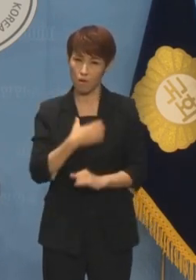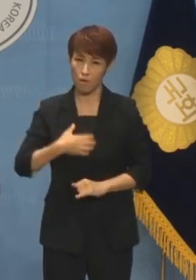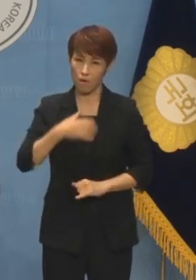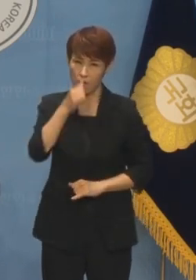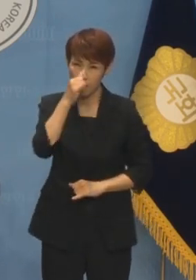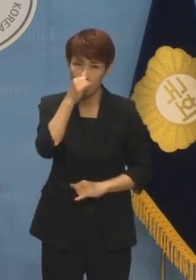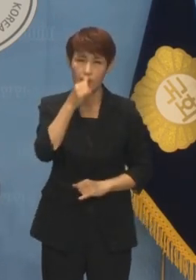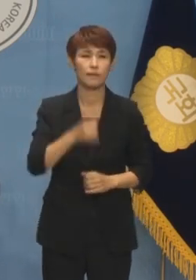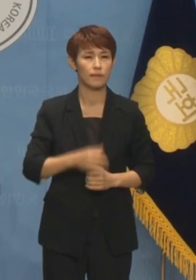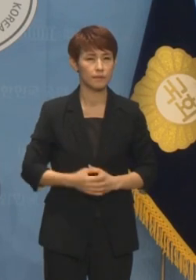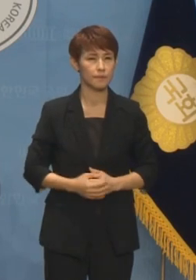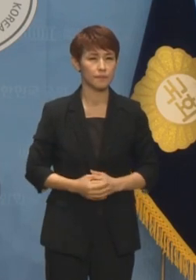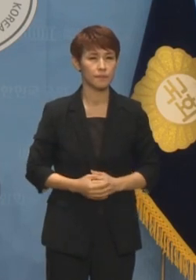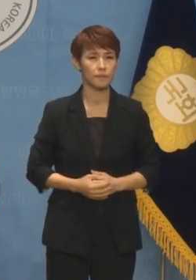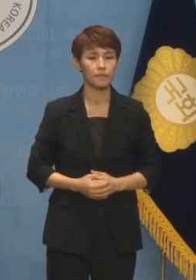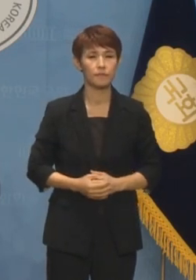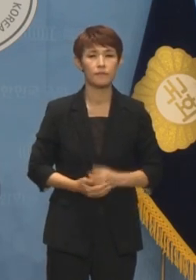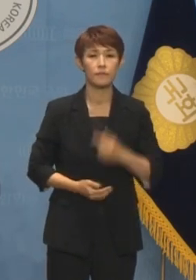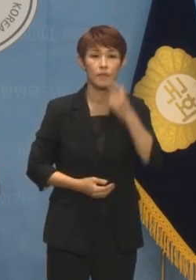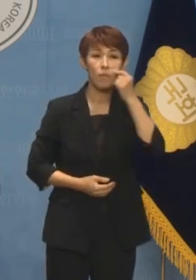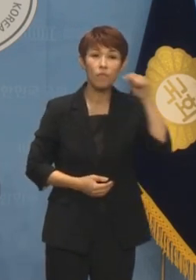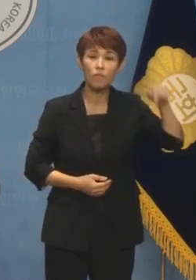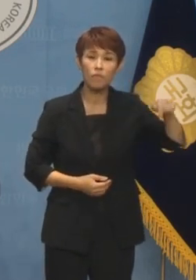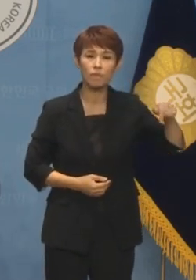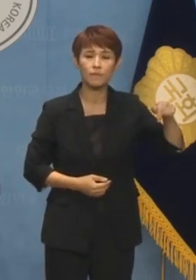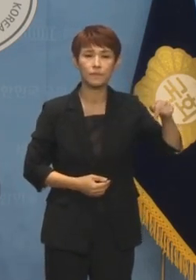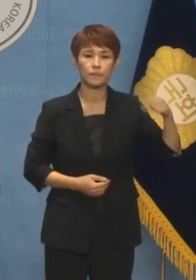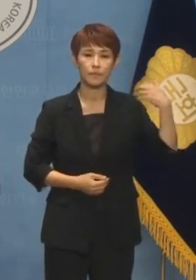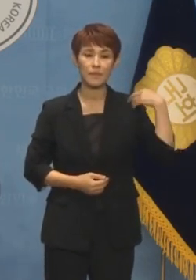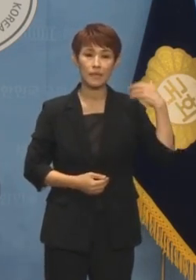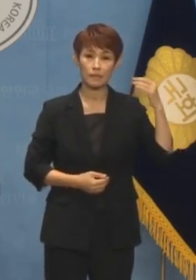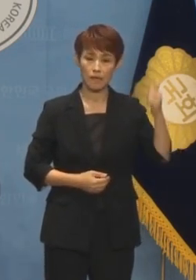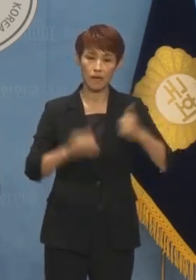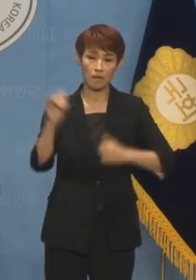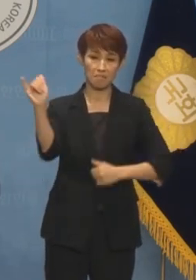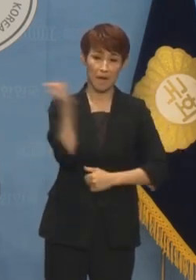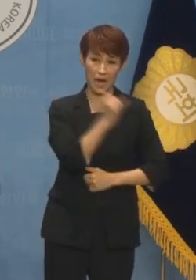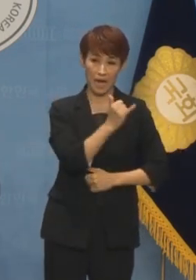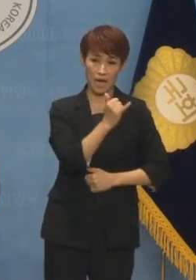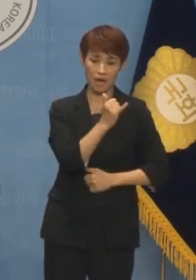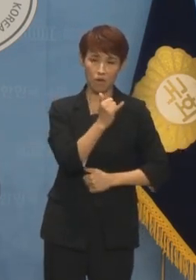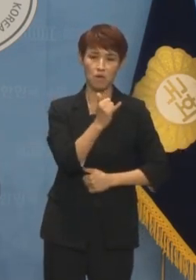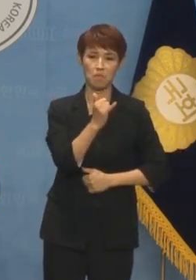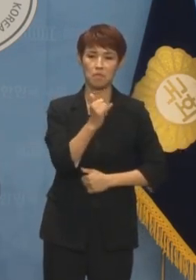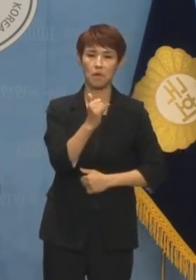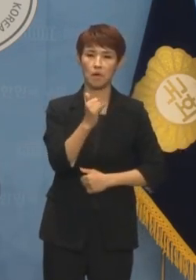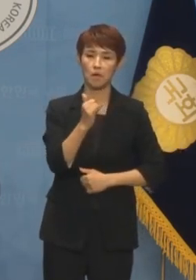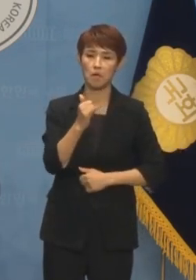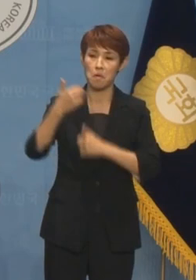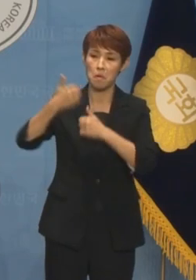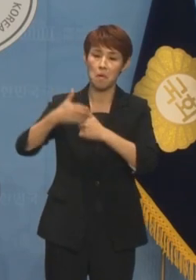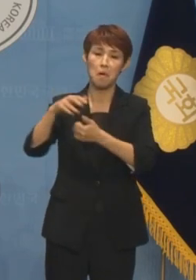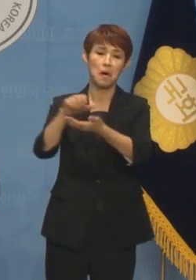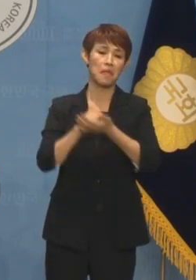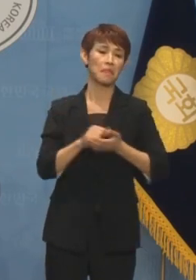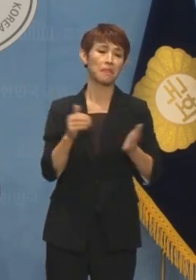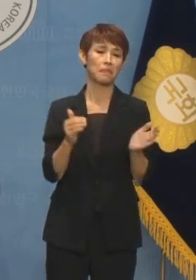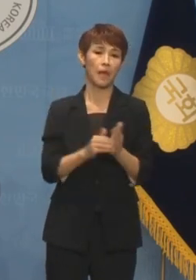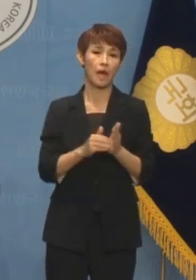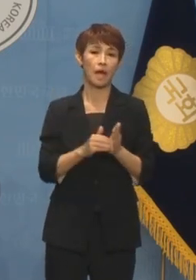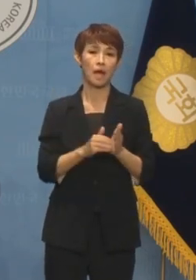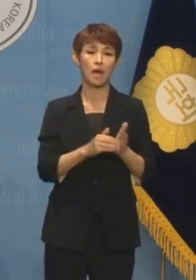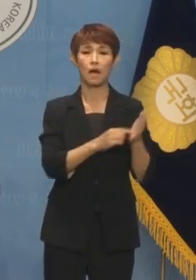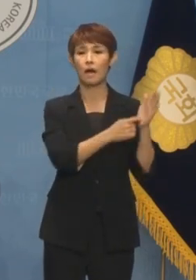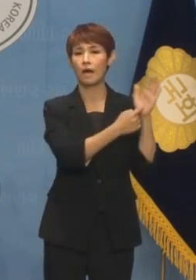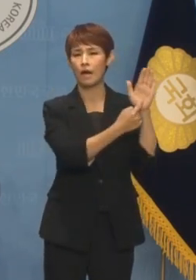전전긍긍했다고 합니다. 일본 총무성은 담당 과장의 전화 한 통으로 우방국의 요청을 수용했다고